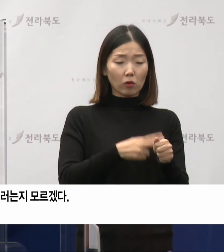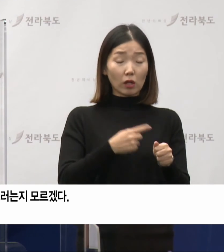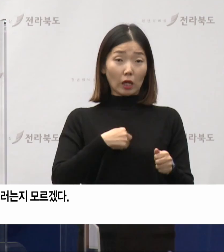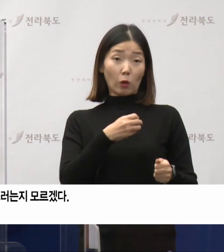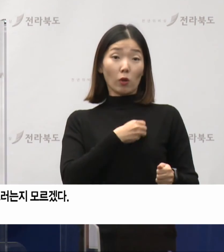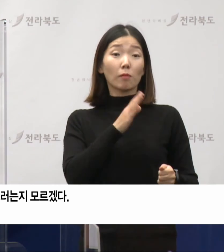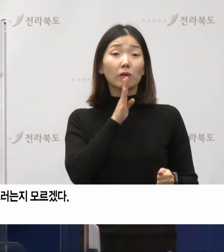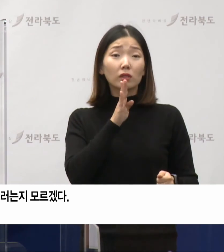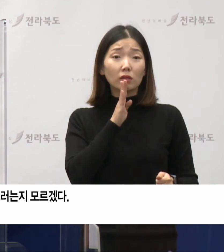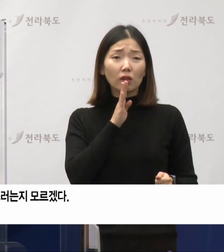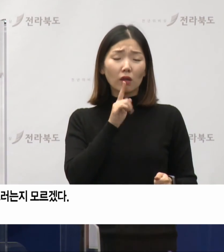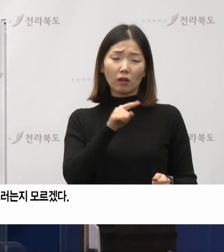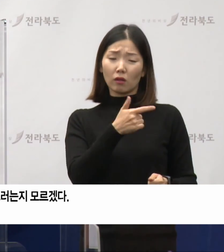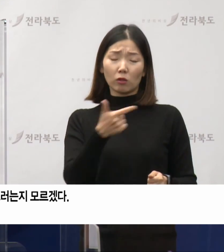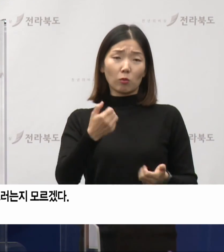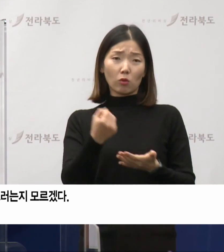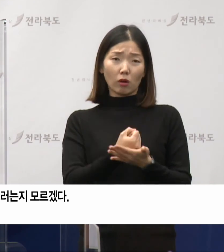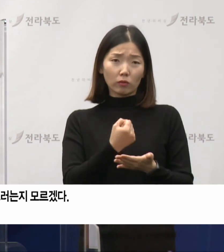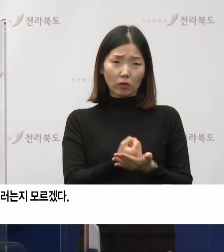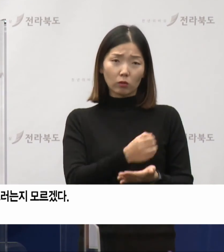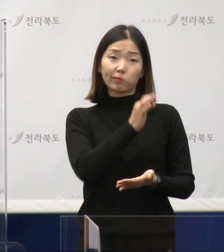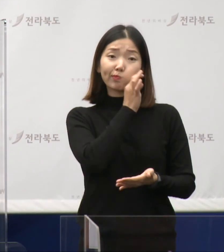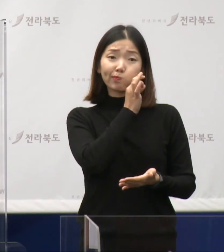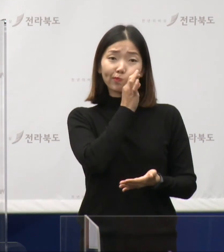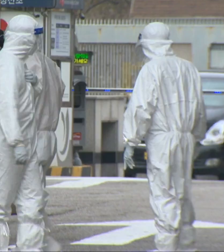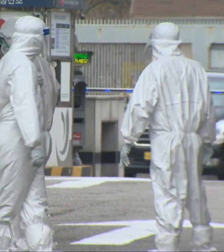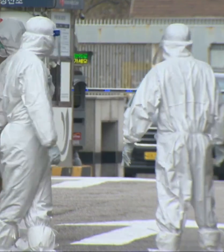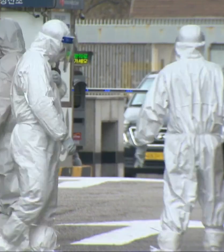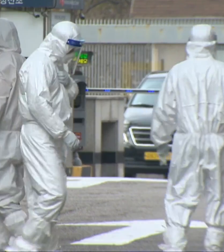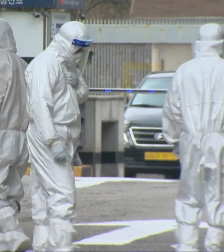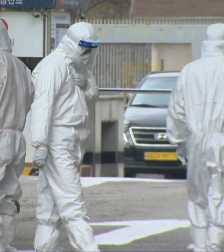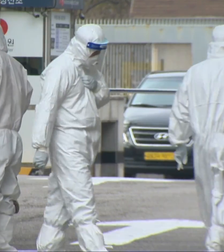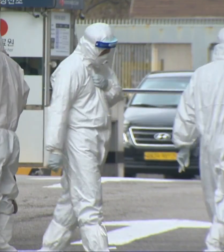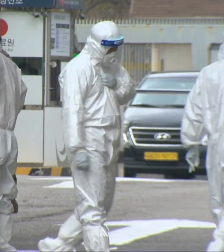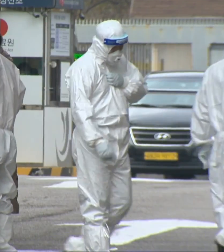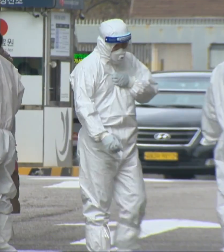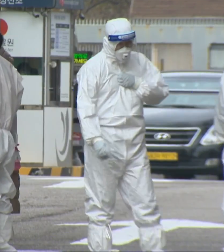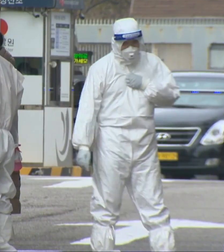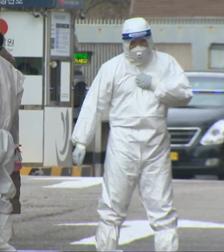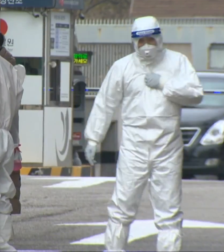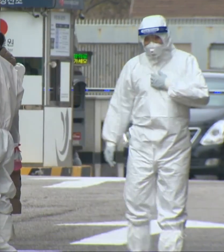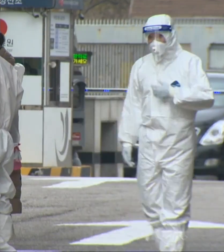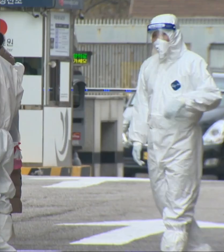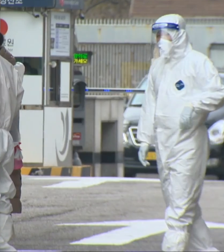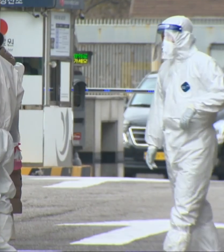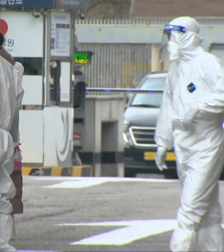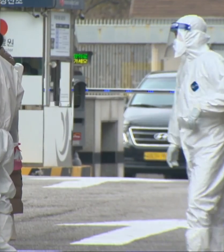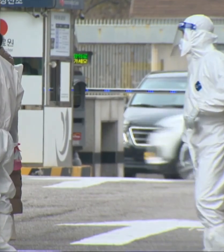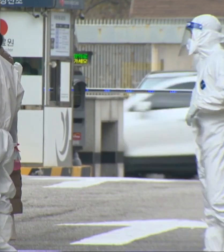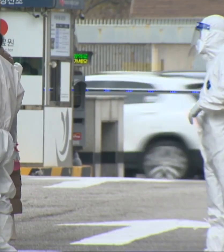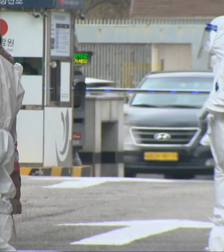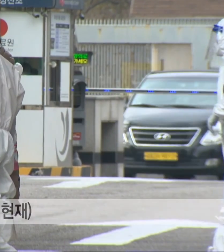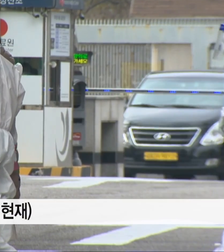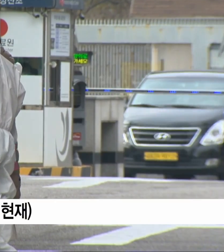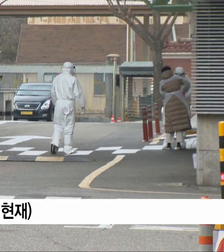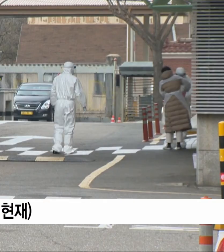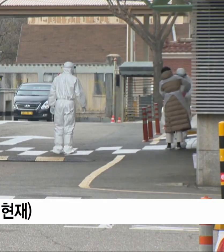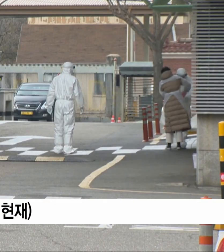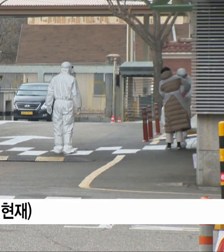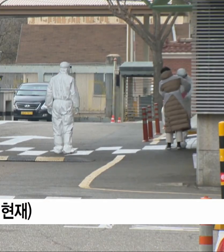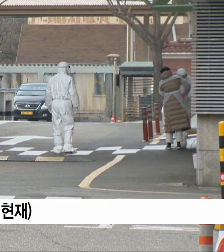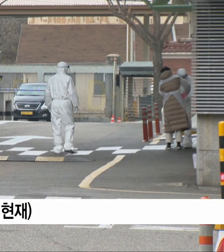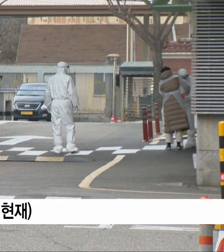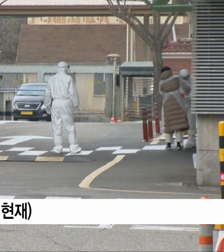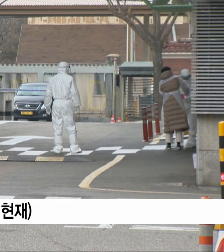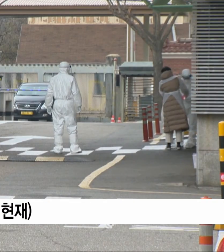의사회원으로서 너무 안타깝고 부끄럽다. 한편 3일 현재 코로나19로 인한 도내 누적